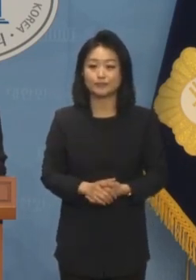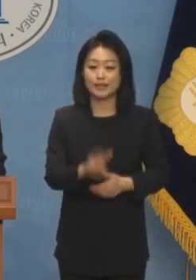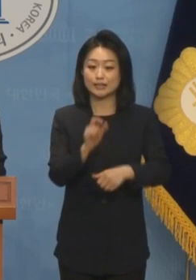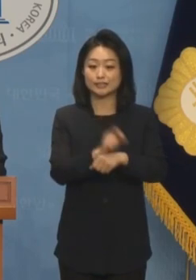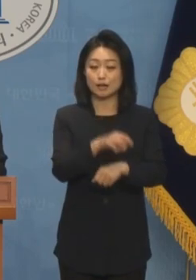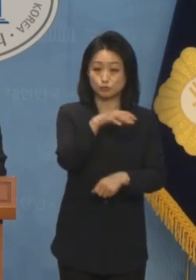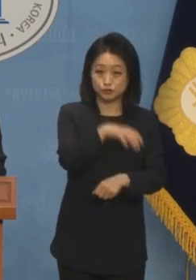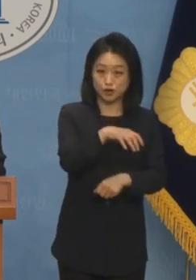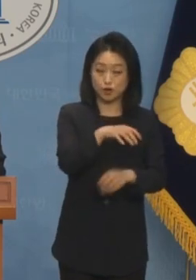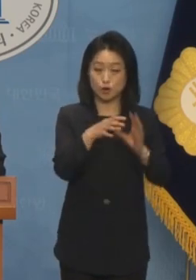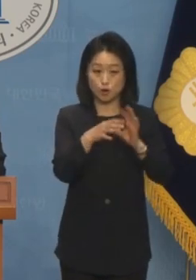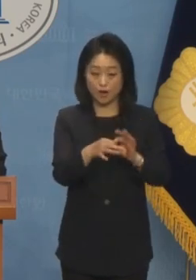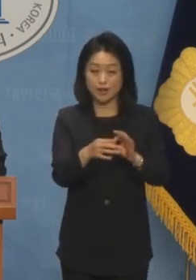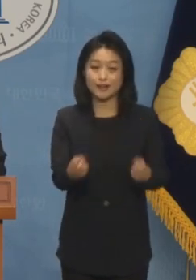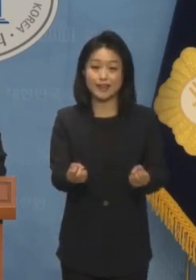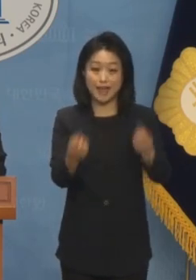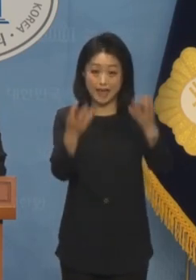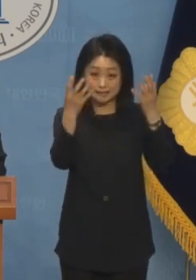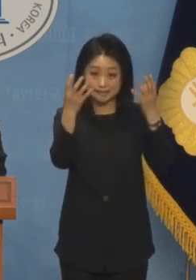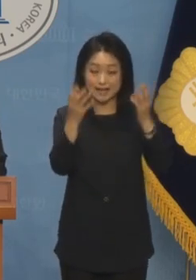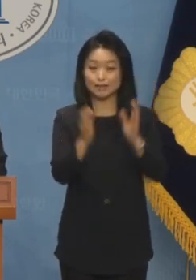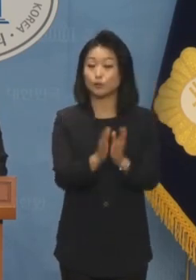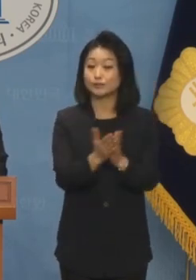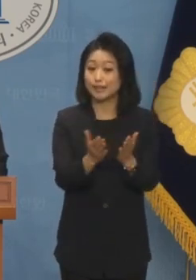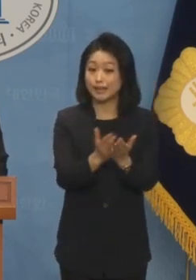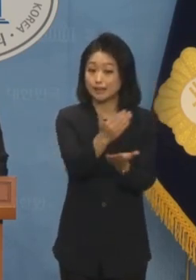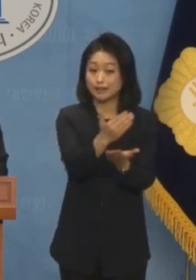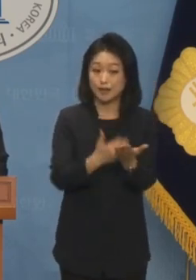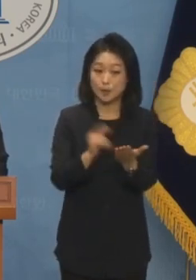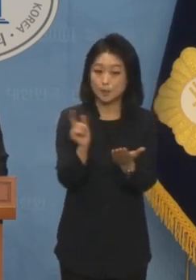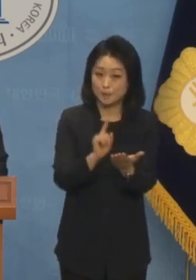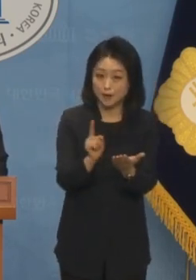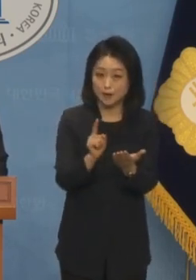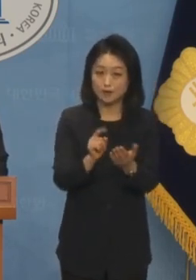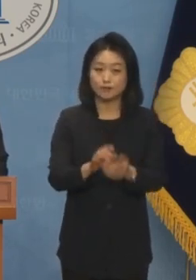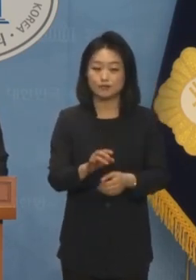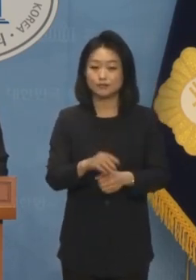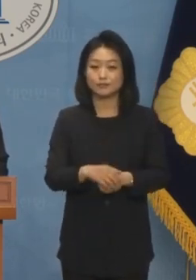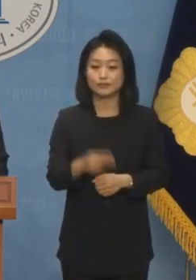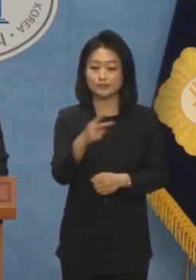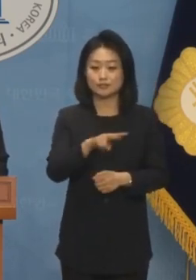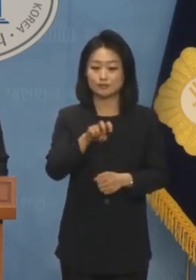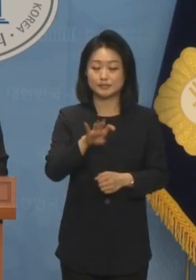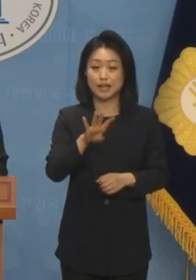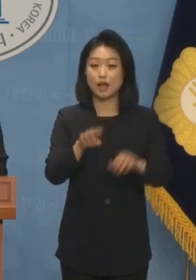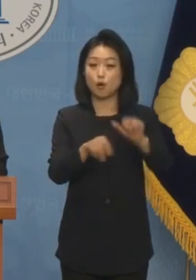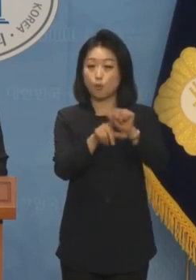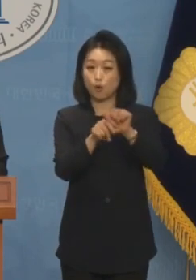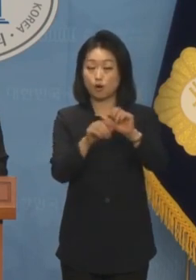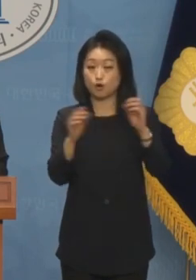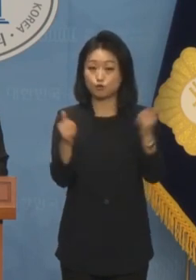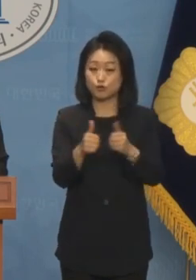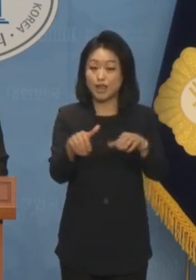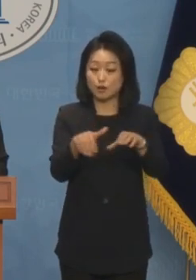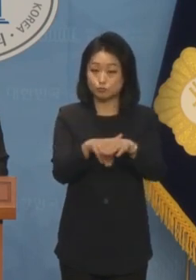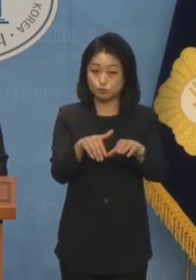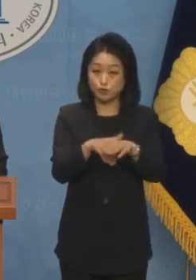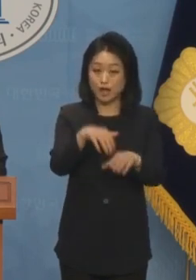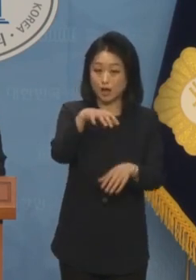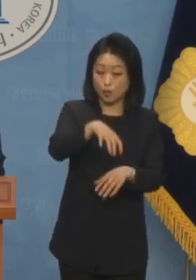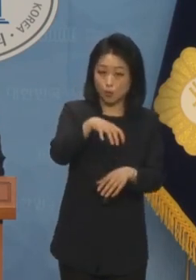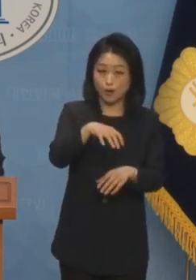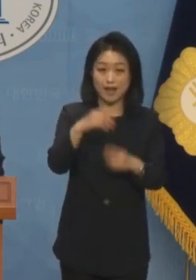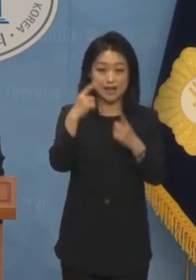사무처와 소속기관의 주요 행사 및 발간물입니다. 24년도 5월 상반기 국회 문화공간 조성